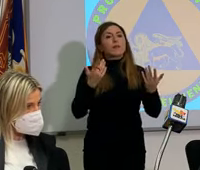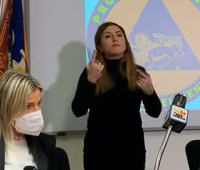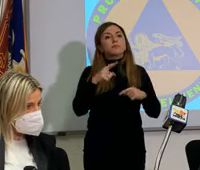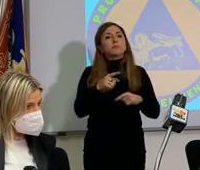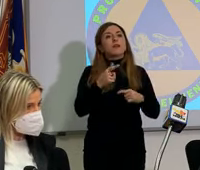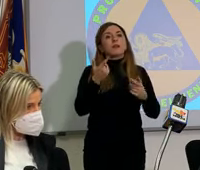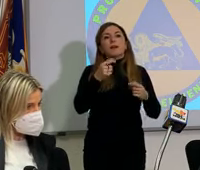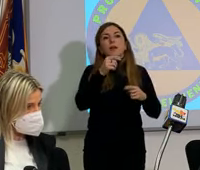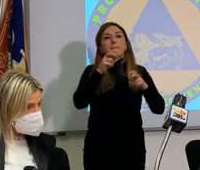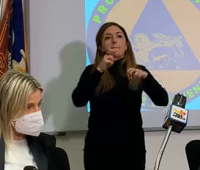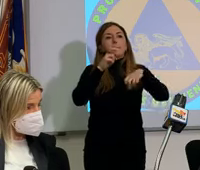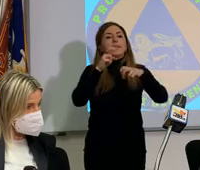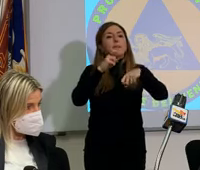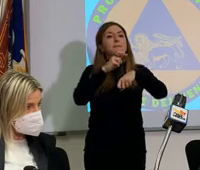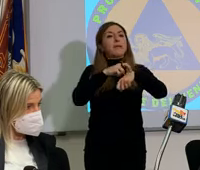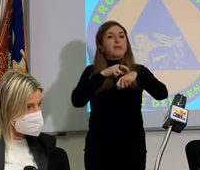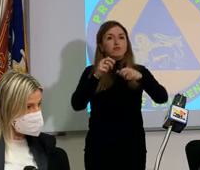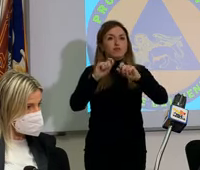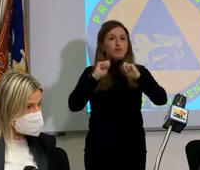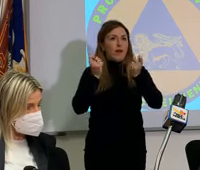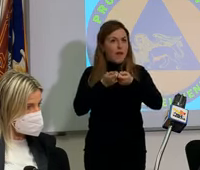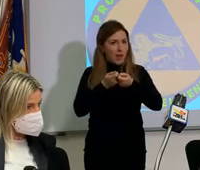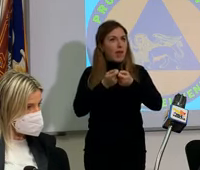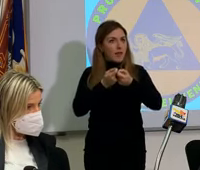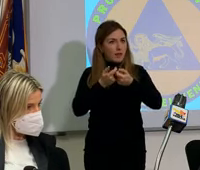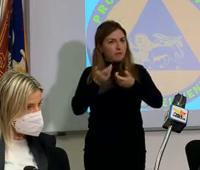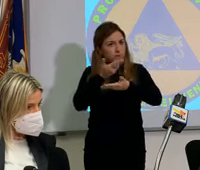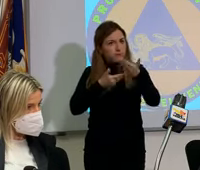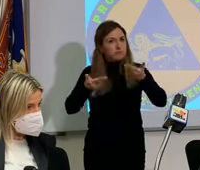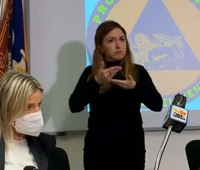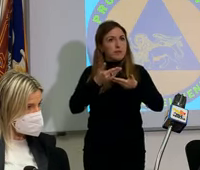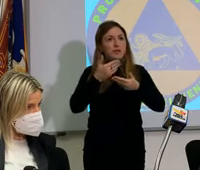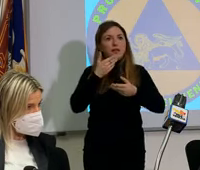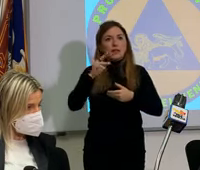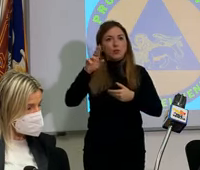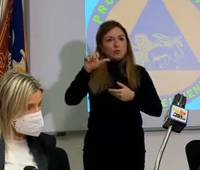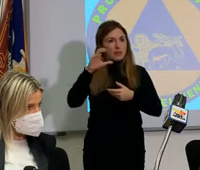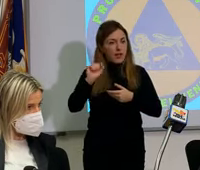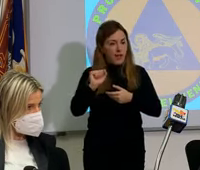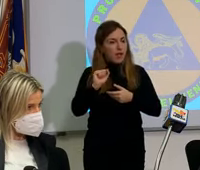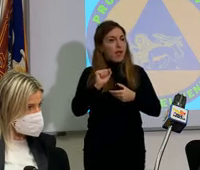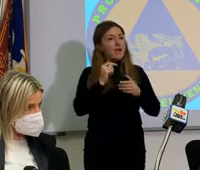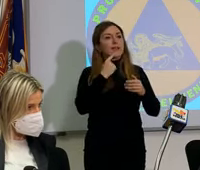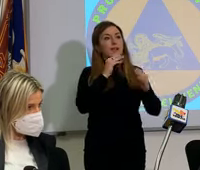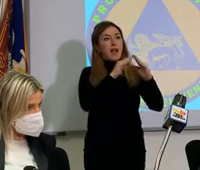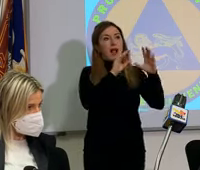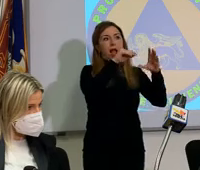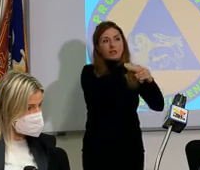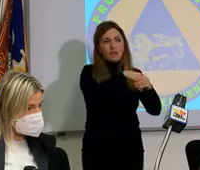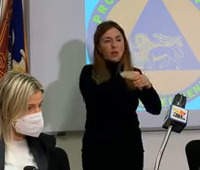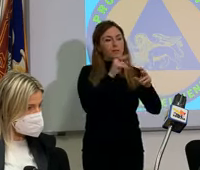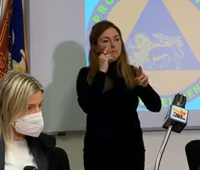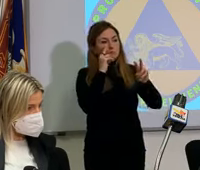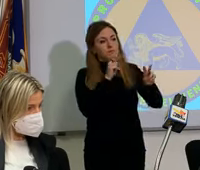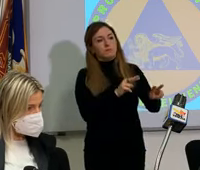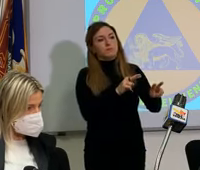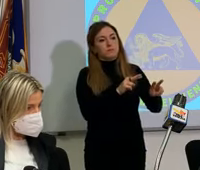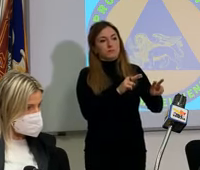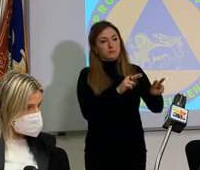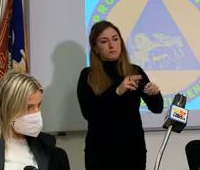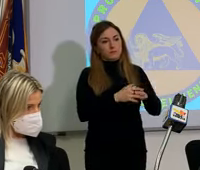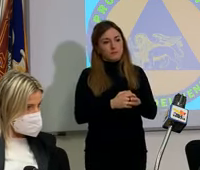che direttamente e tramite le usca si sta facendo carico di seguire i pazienti a domicilio che non necessariamente vuol